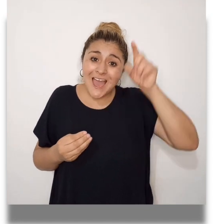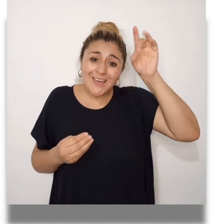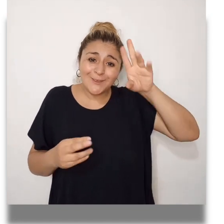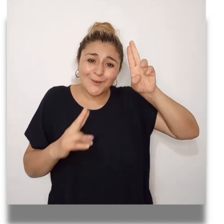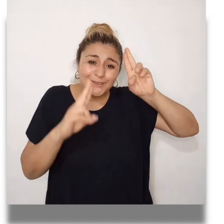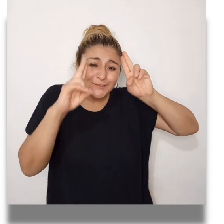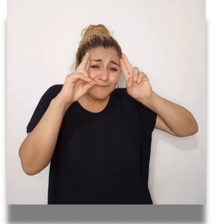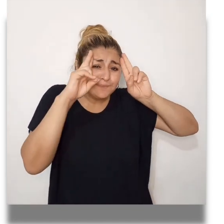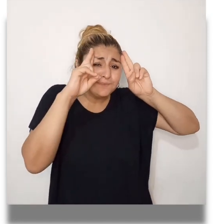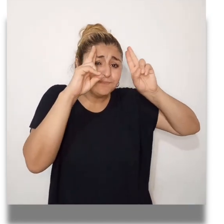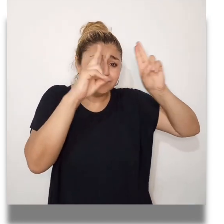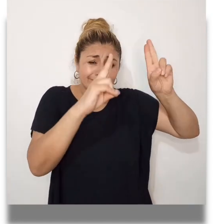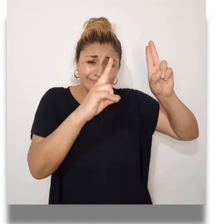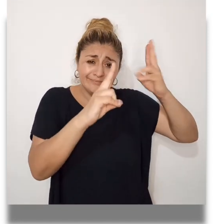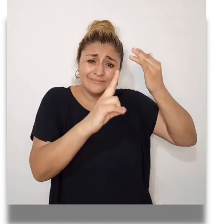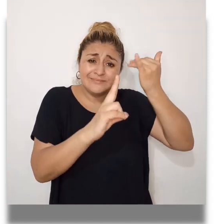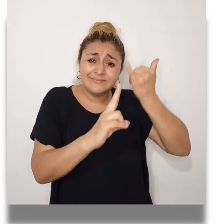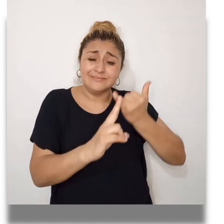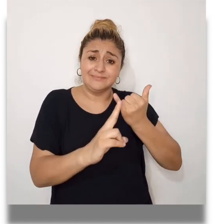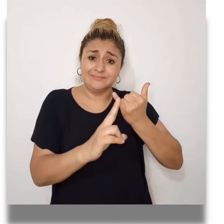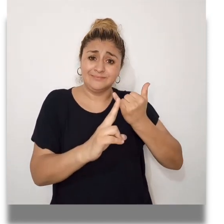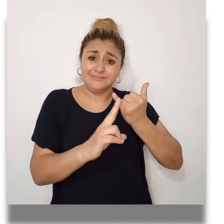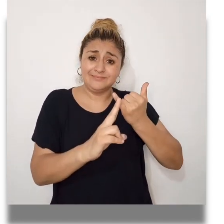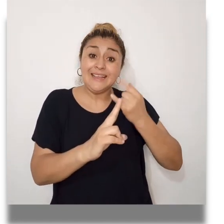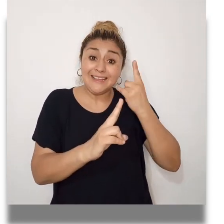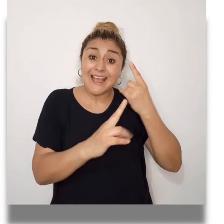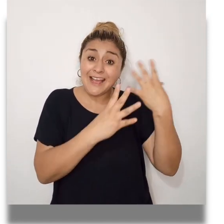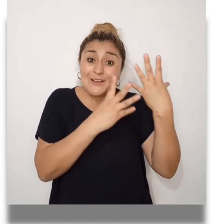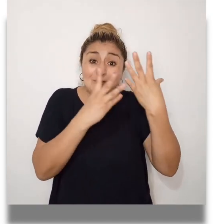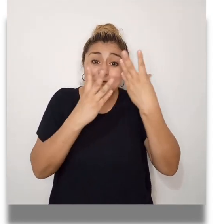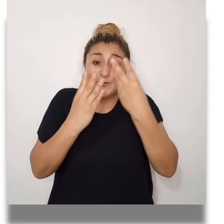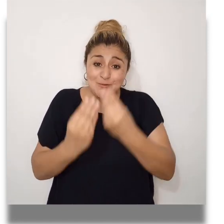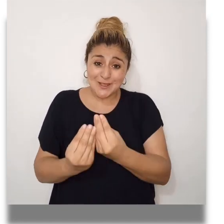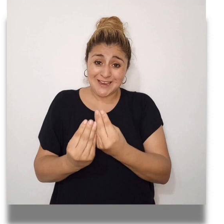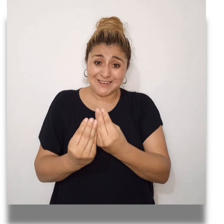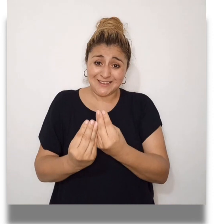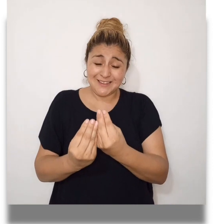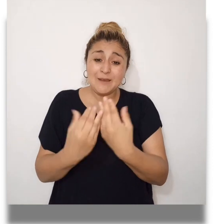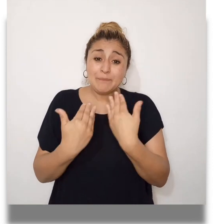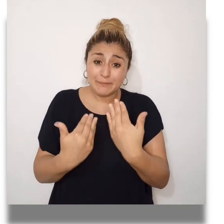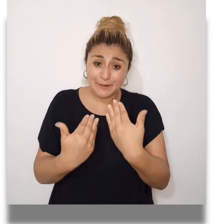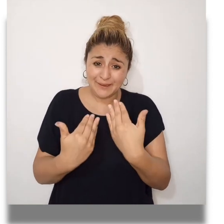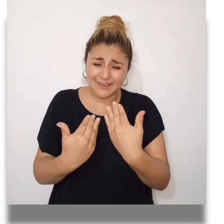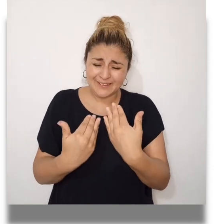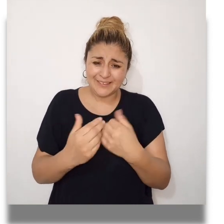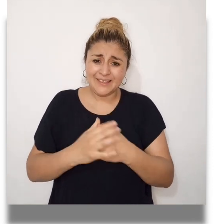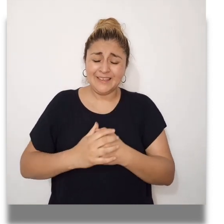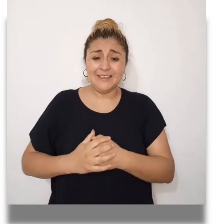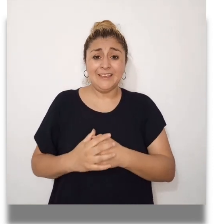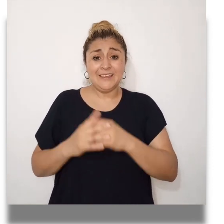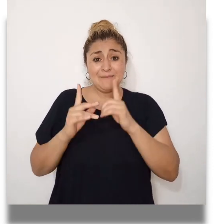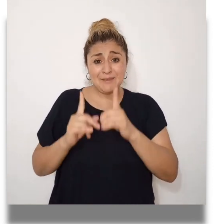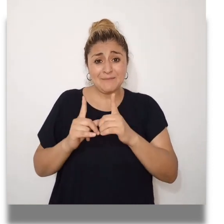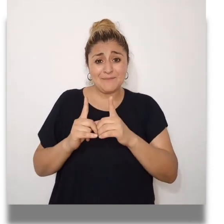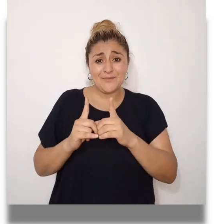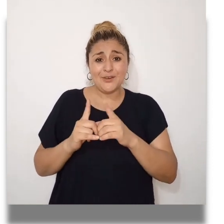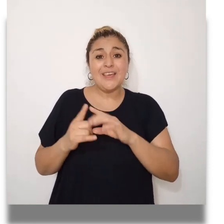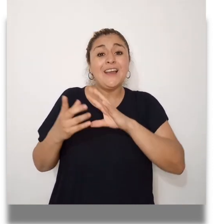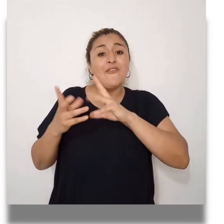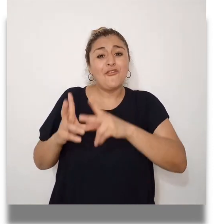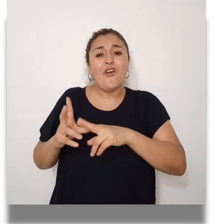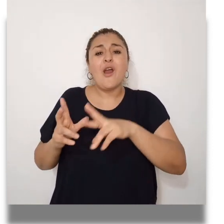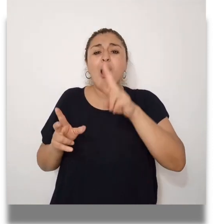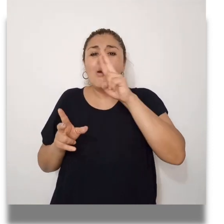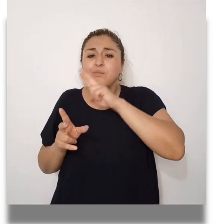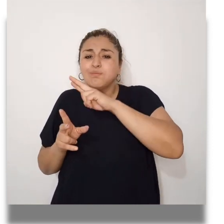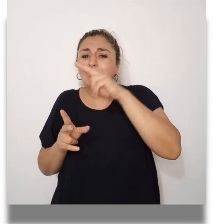fuir de cette femme ignorante, lo que puede ayudarte a huir de esta mujer ignorante, c'est la